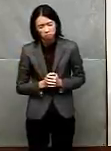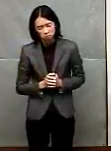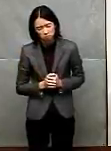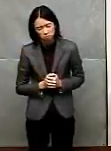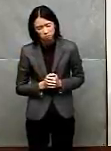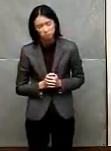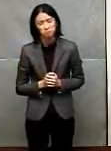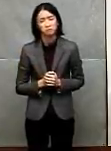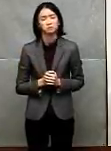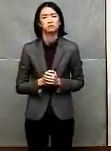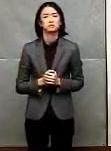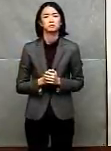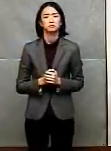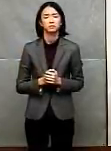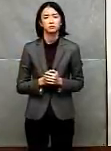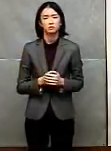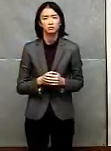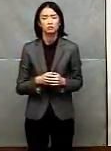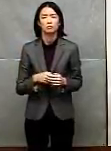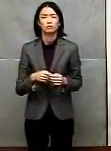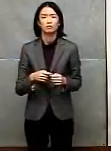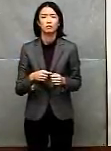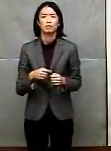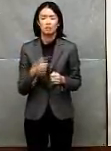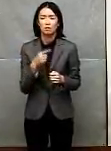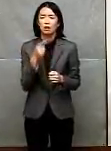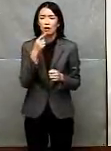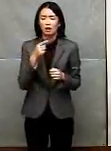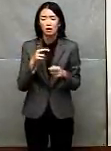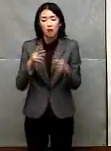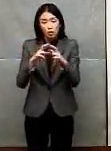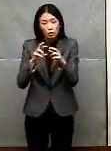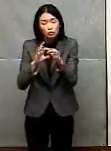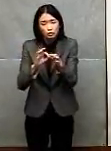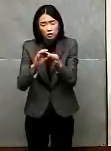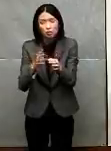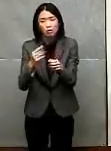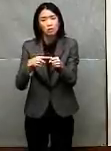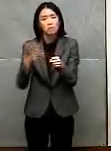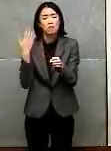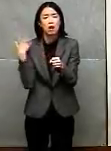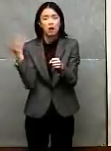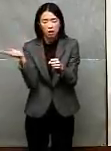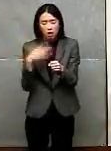私としてはそれ、数年前にそれを希望していたことでありましたし、